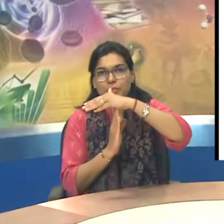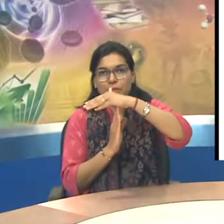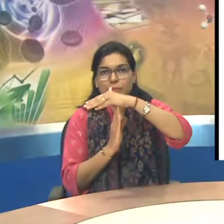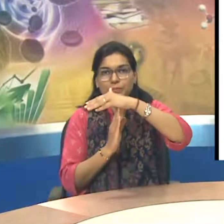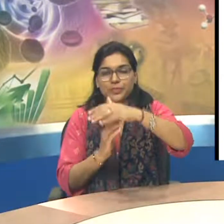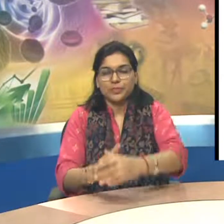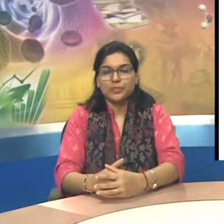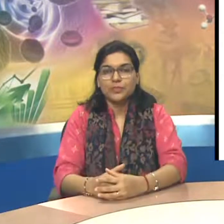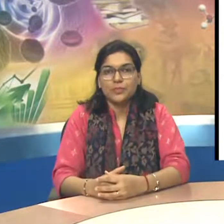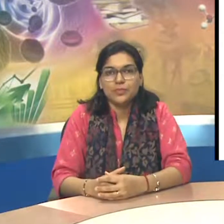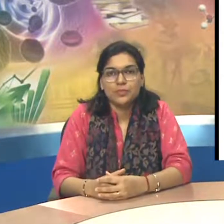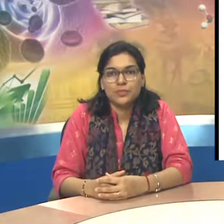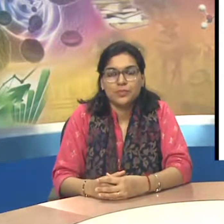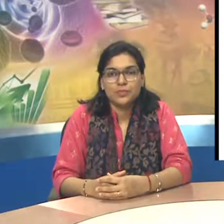Let's take a break.